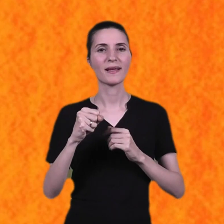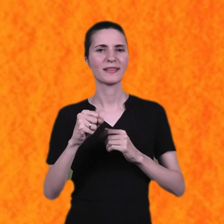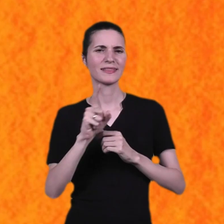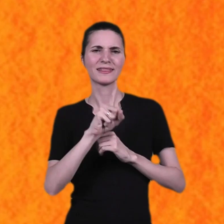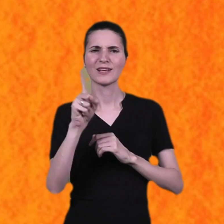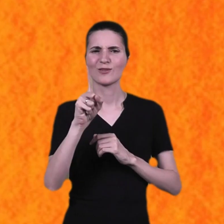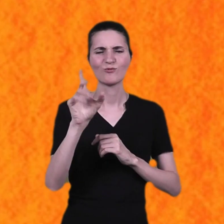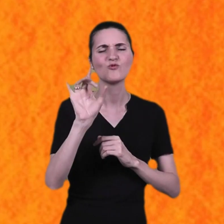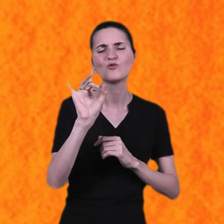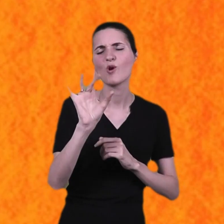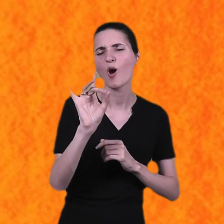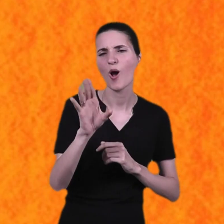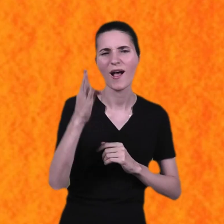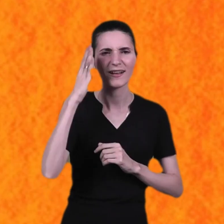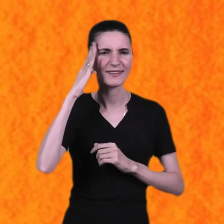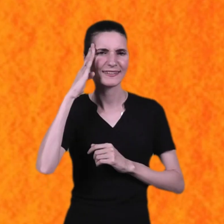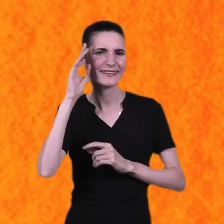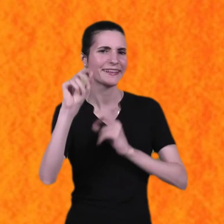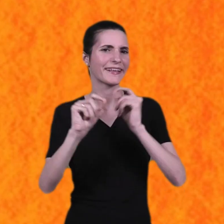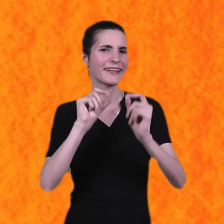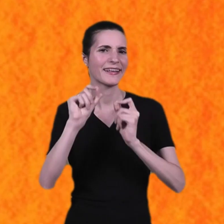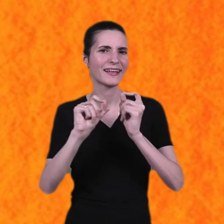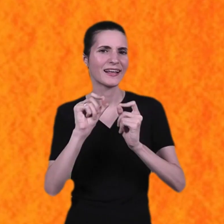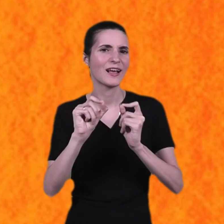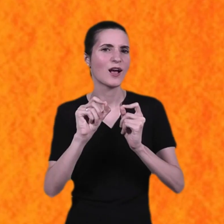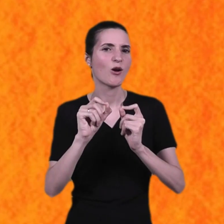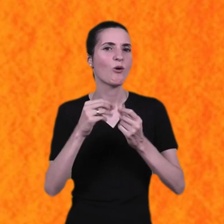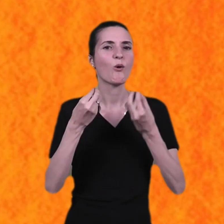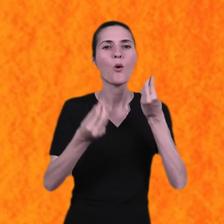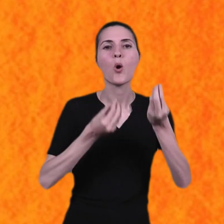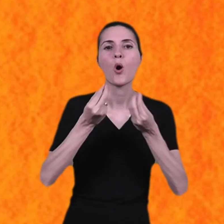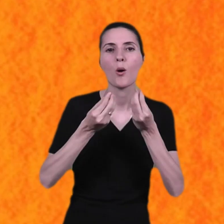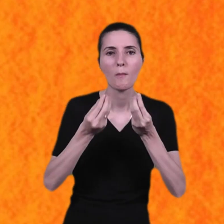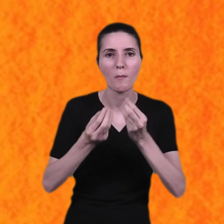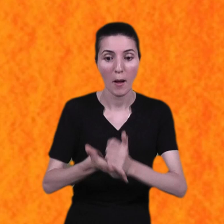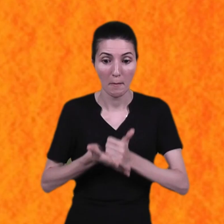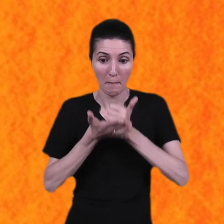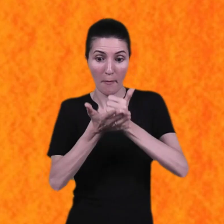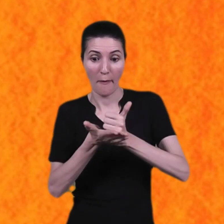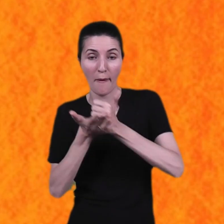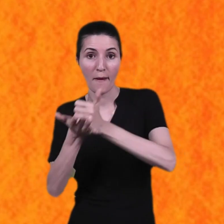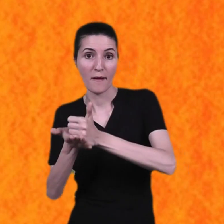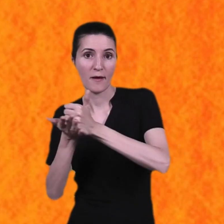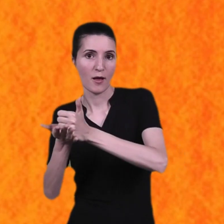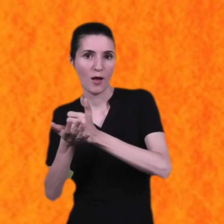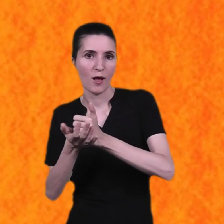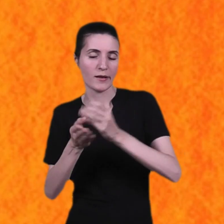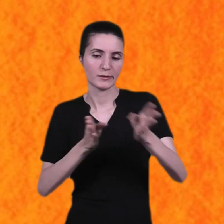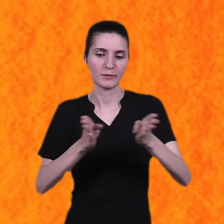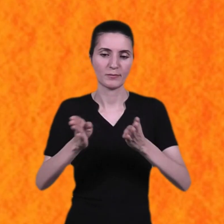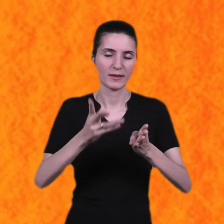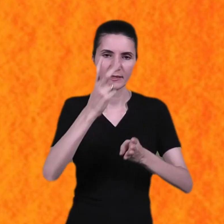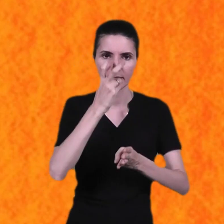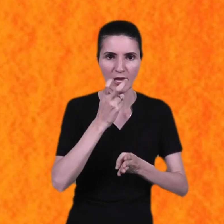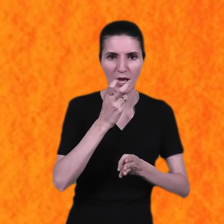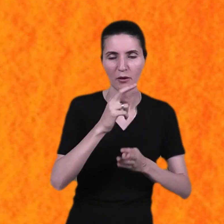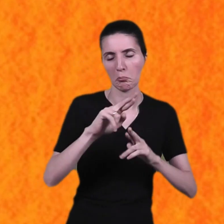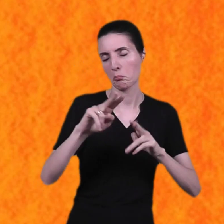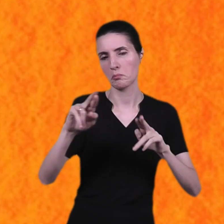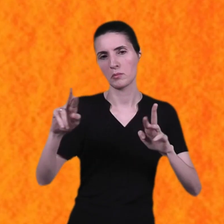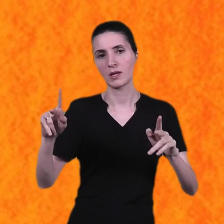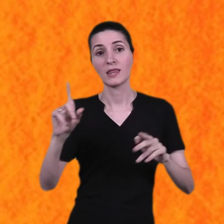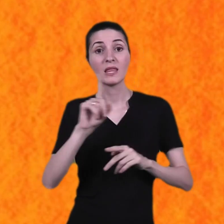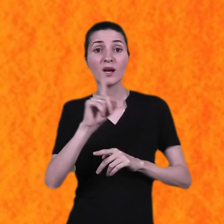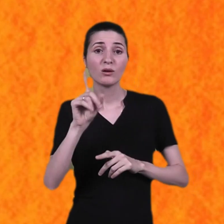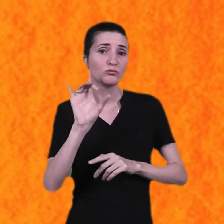de não necessariamente saber como auxiliar, tanto em audiodescrição quanto em tantas outras